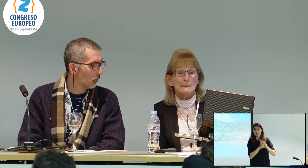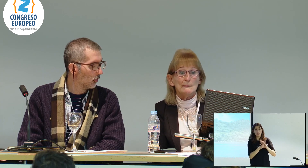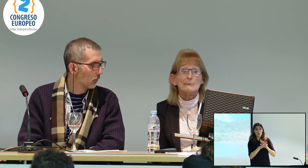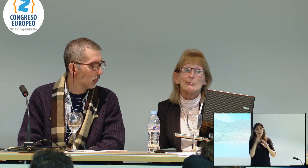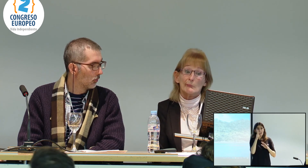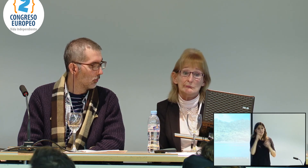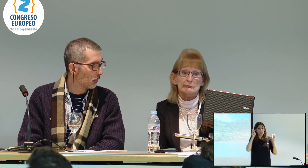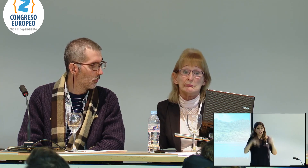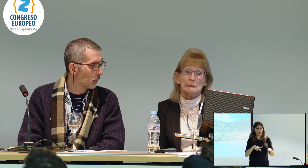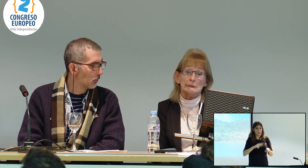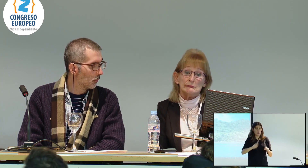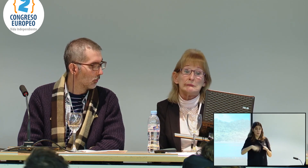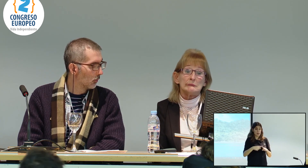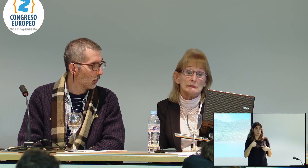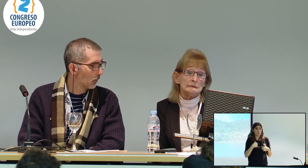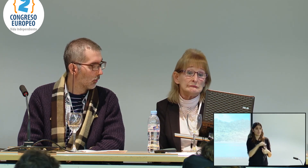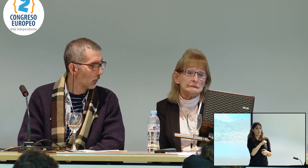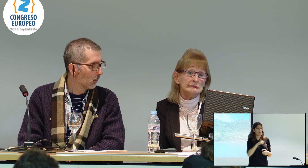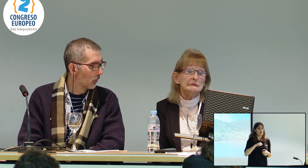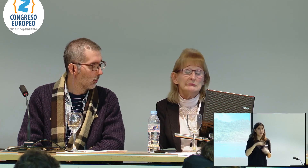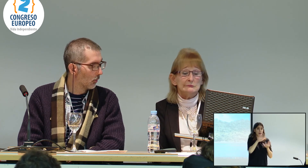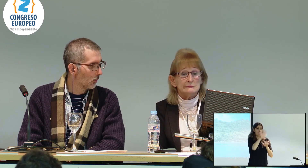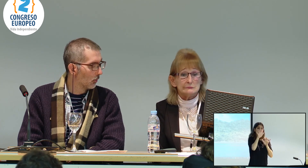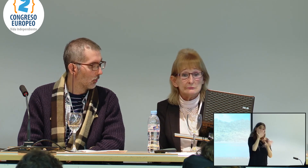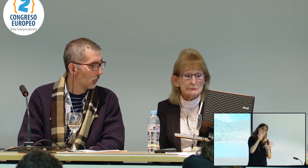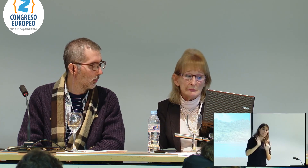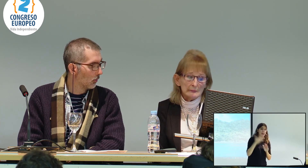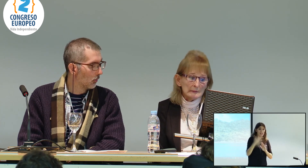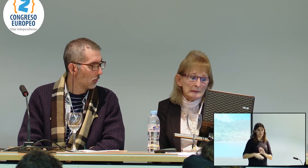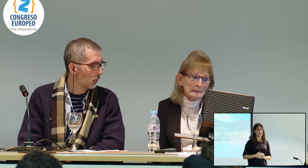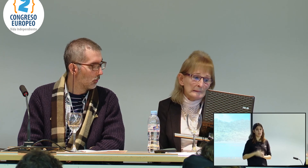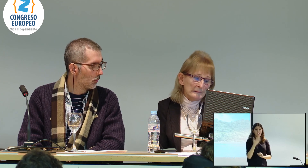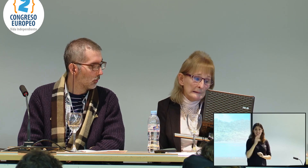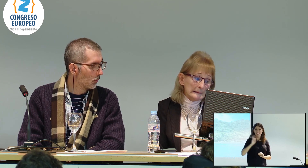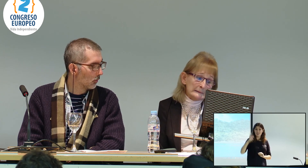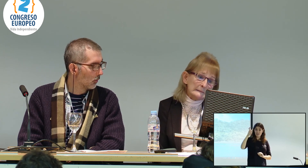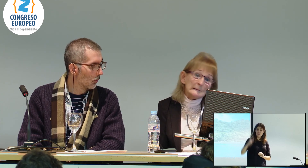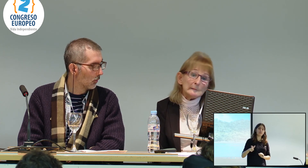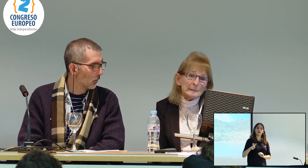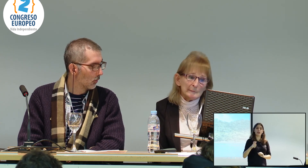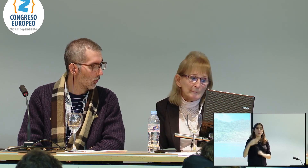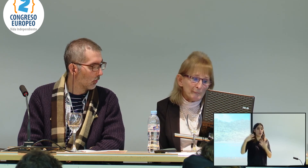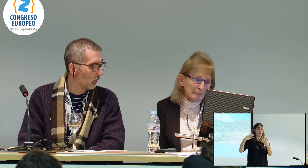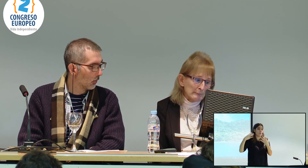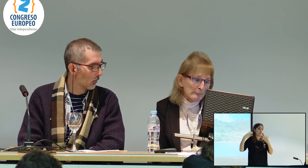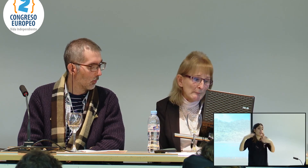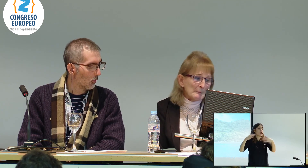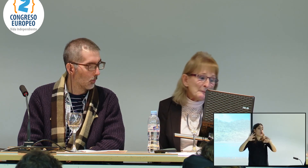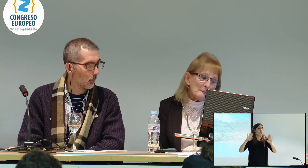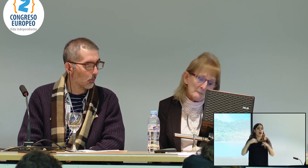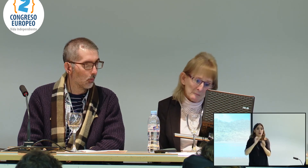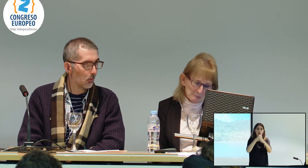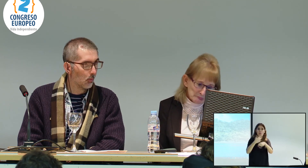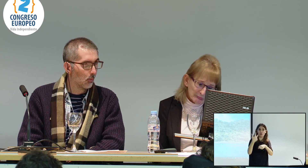por lo tanto, con mi independencia limitada. Si otra persona, común y corriente, pensionista,